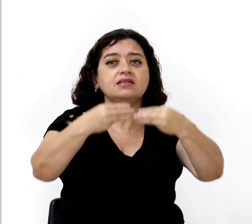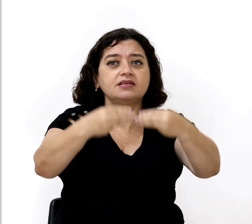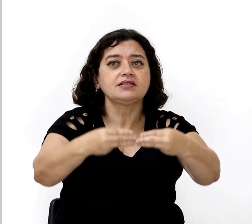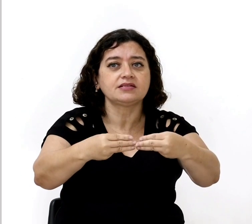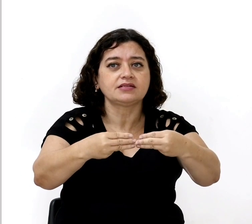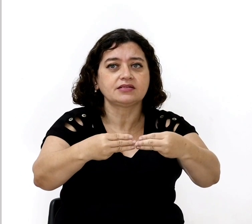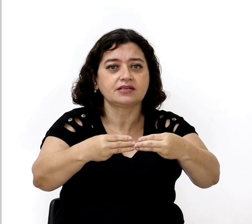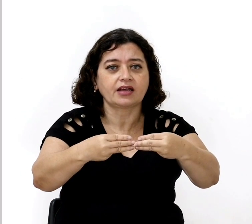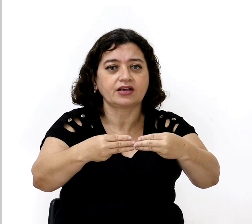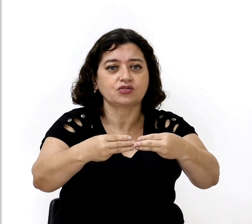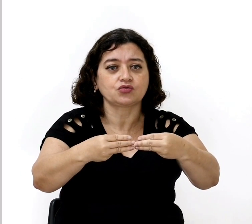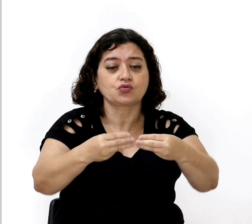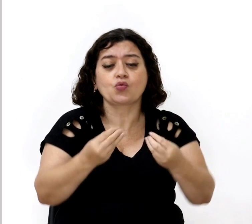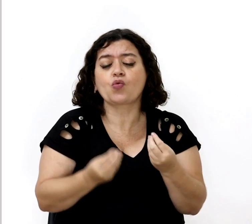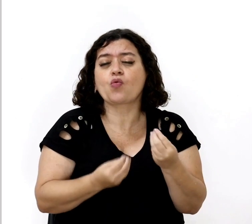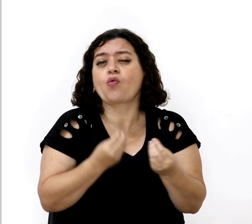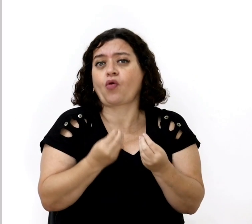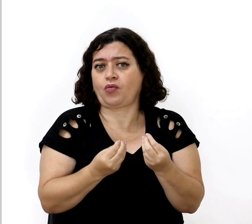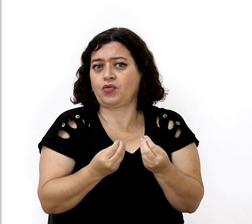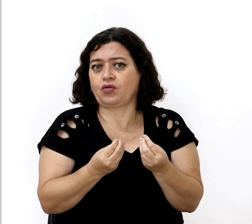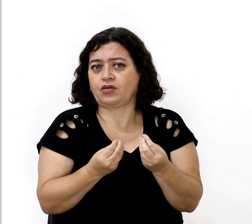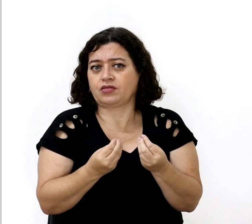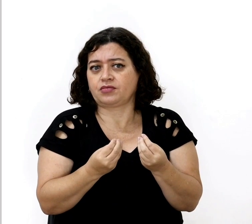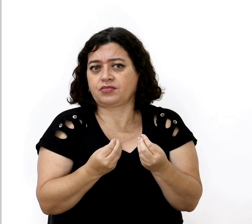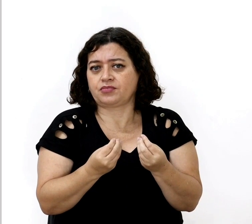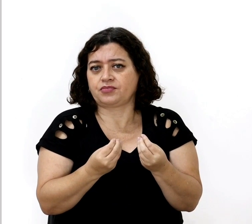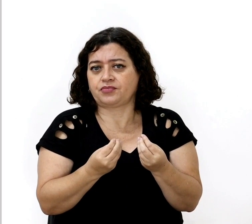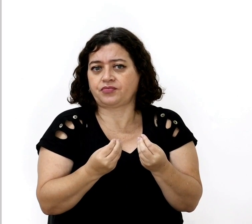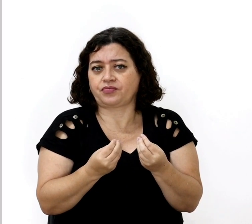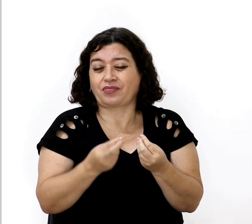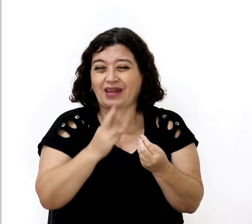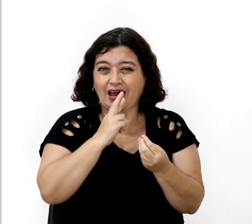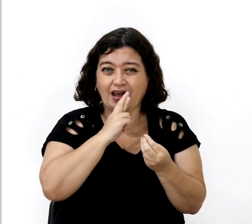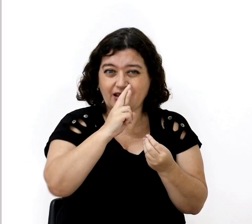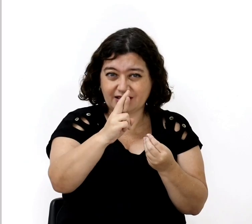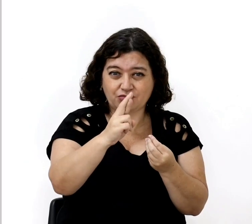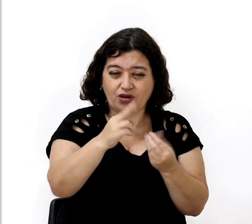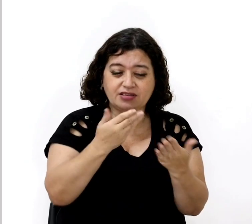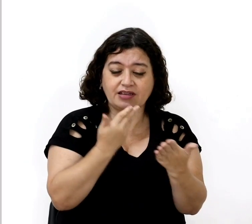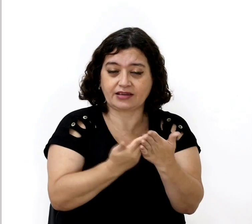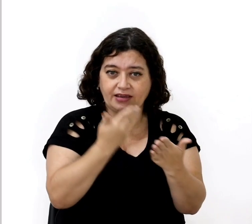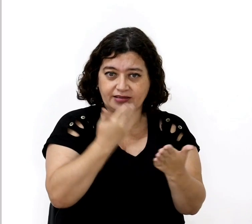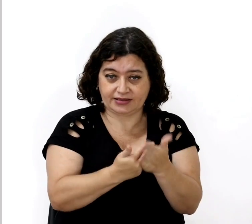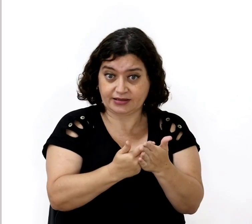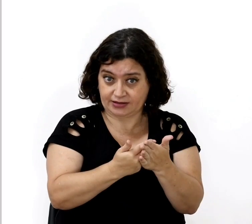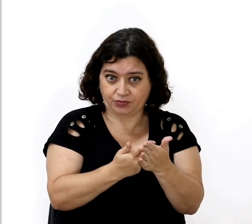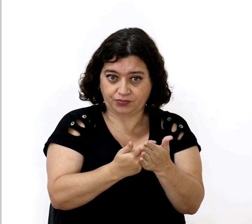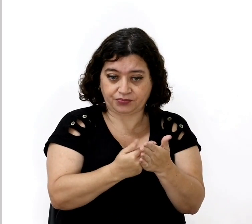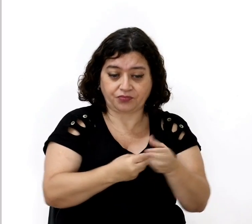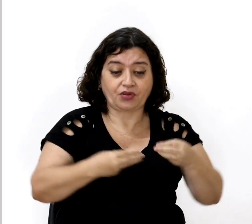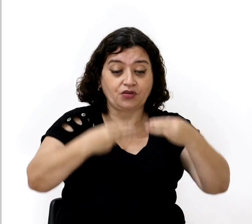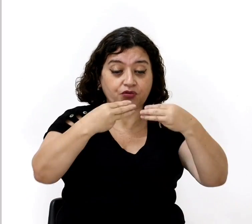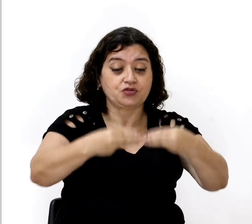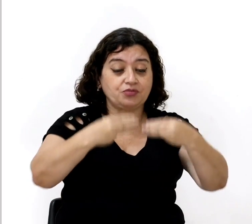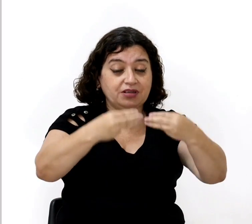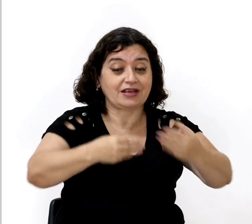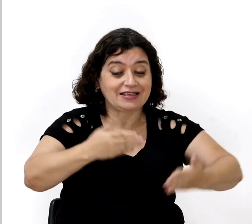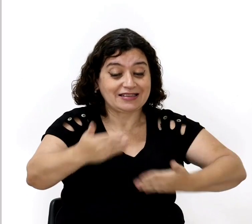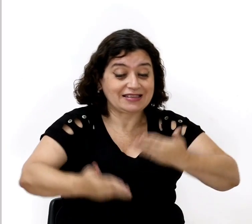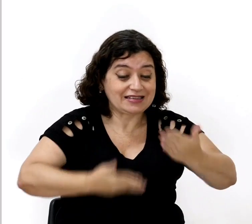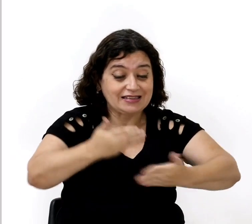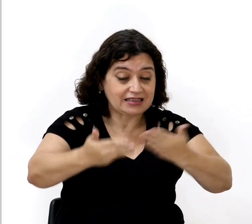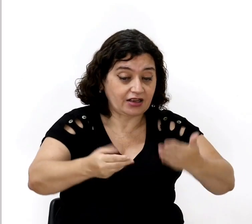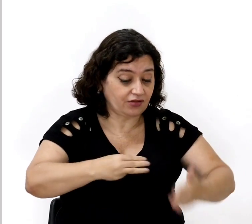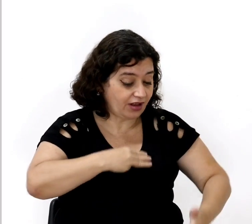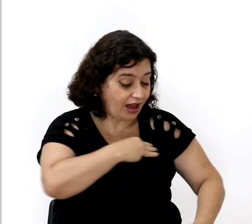que os ministérios têm a ver com isso? Né? Então, a resposta da lição para nós é que os ministérios servem